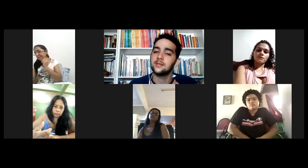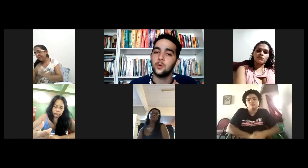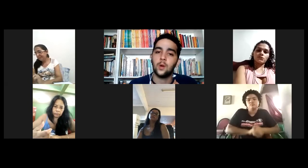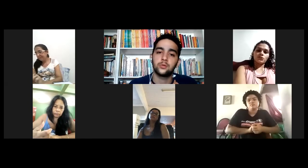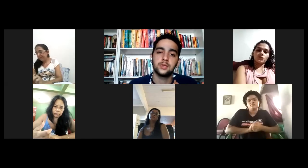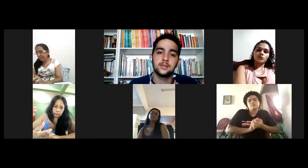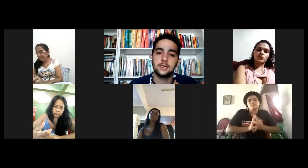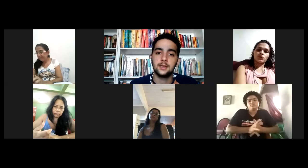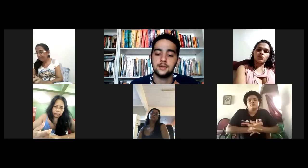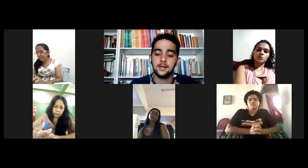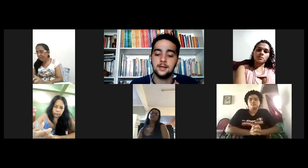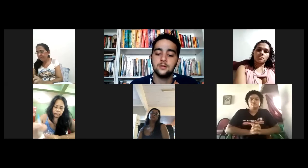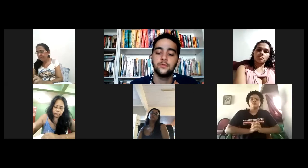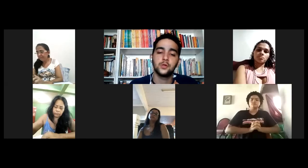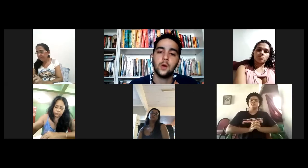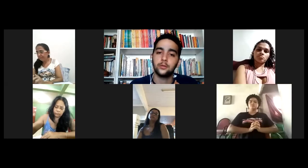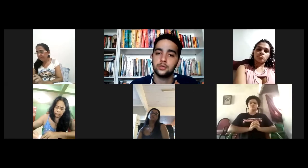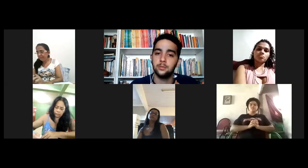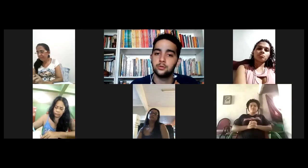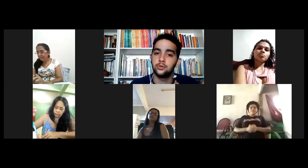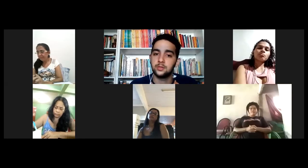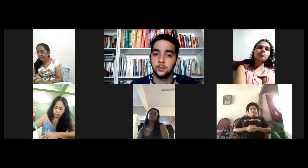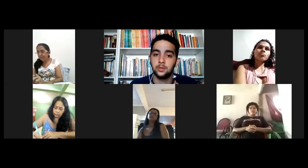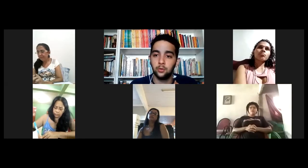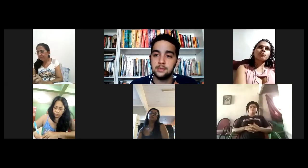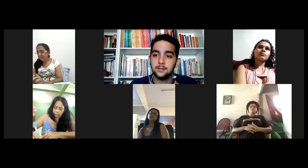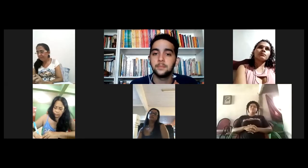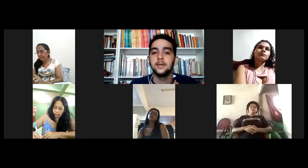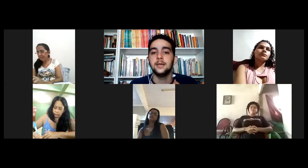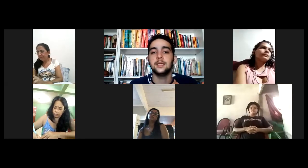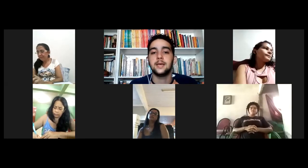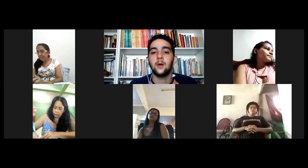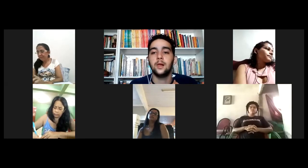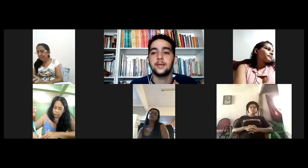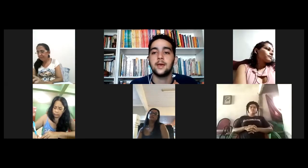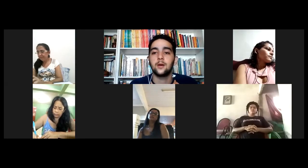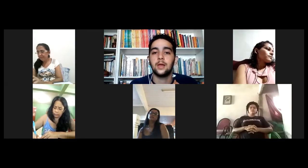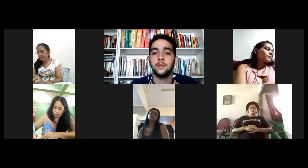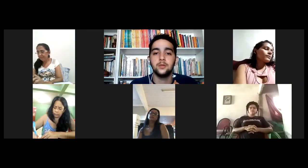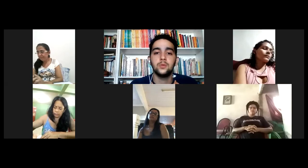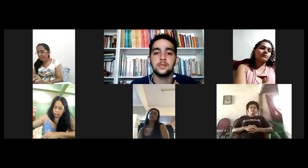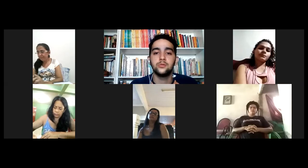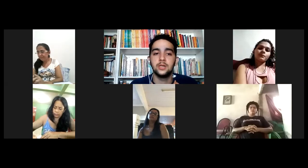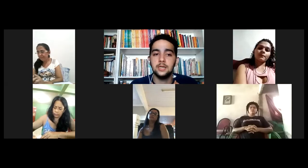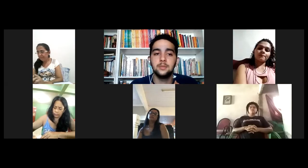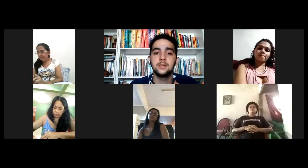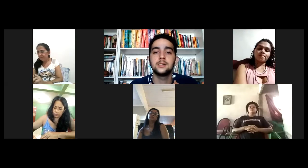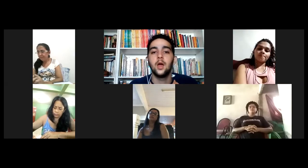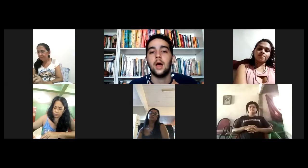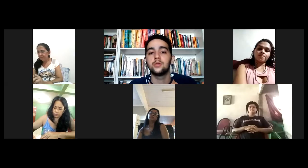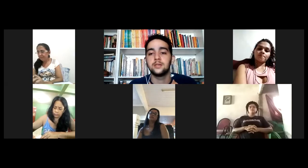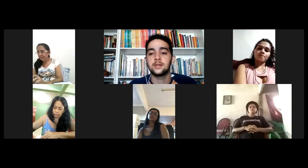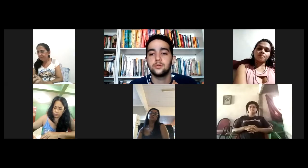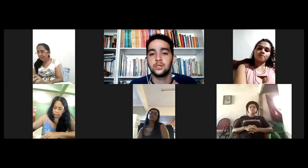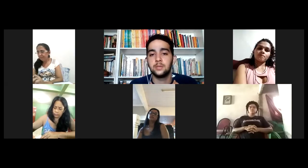Lei 10.436, de 24 de abril de 2002, em que é uma lei que regulamenta o ensino de Libras,